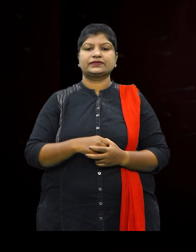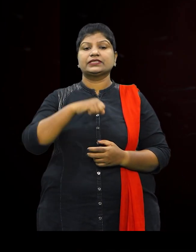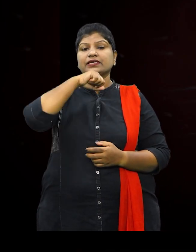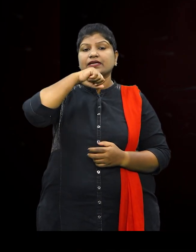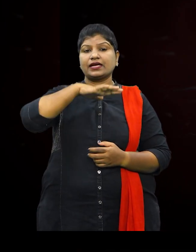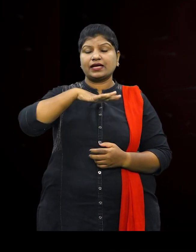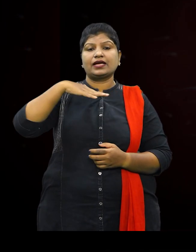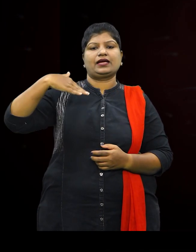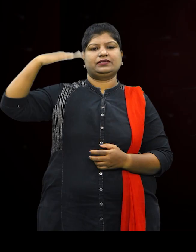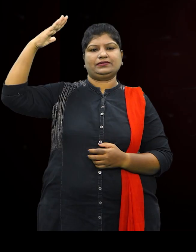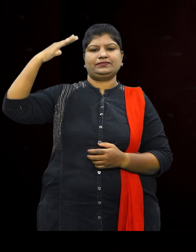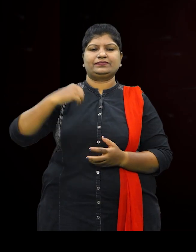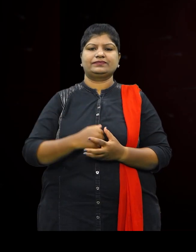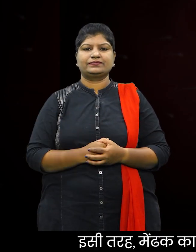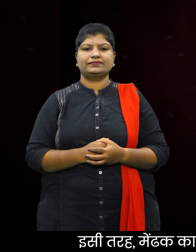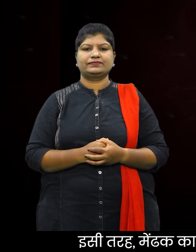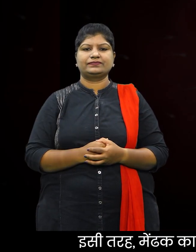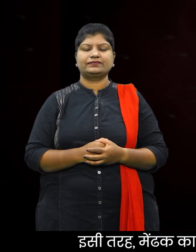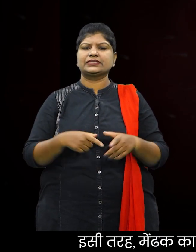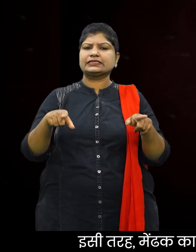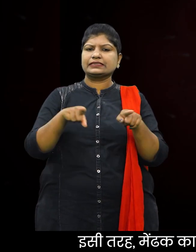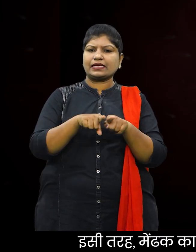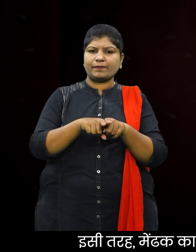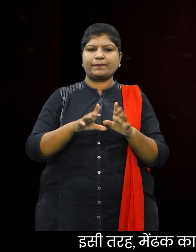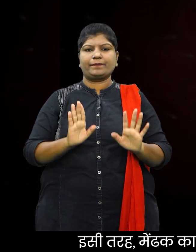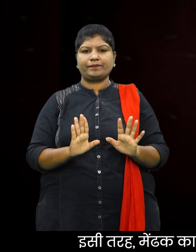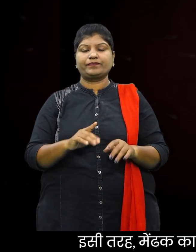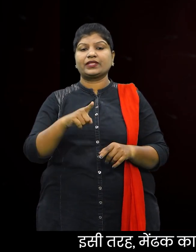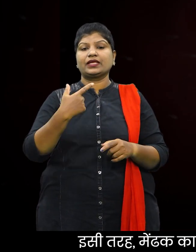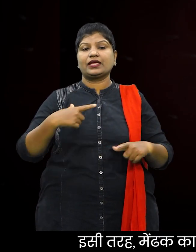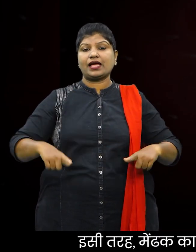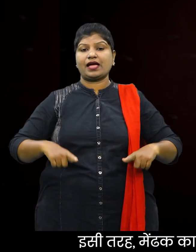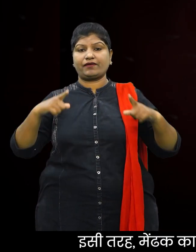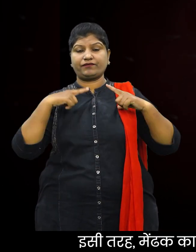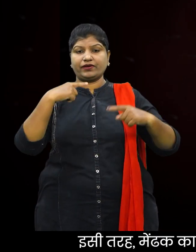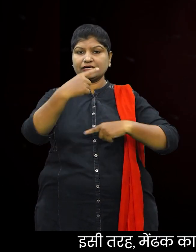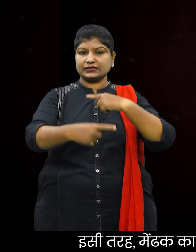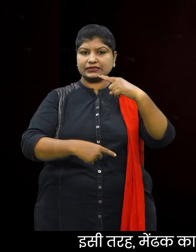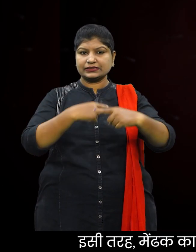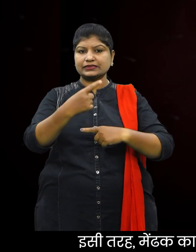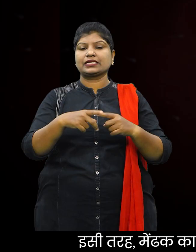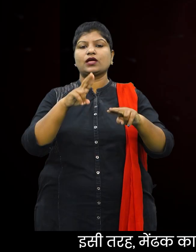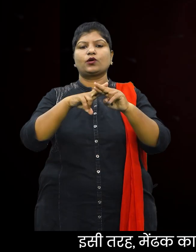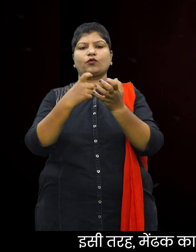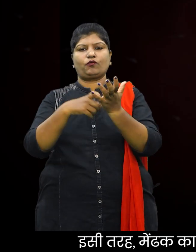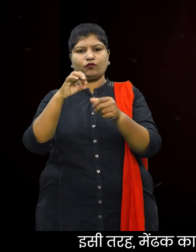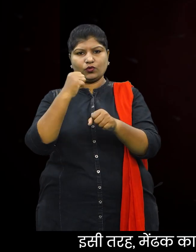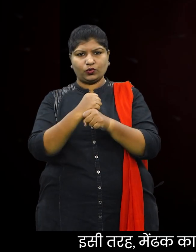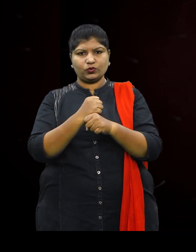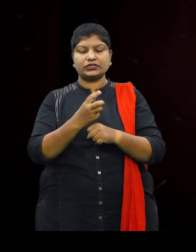कोशित, वयस्क। इसी तरह मेंढक का जीवन चक्र भी 3 प्रमुख चरणों में होता